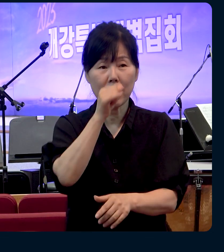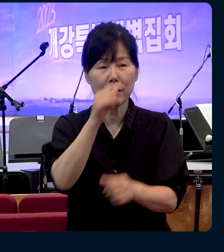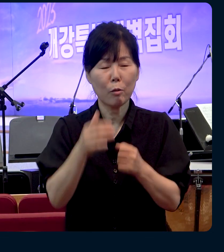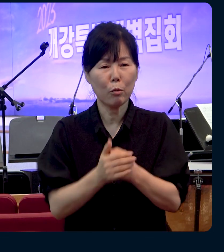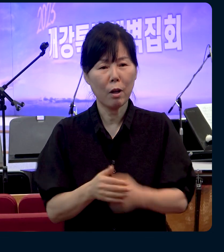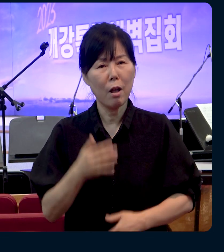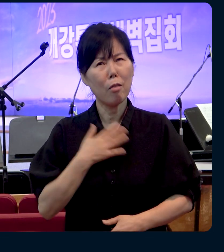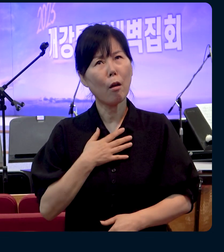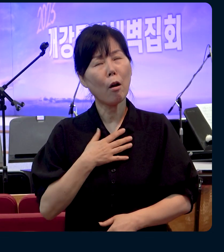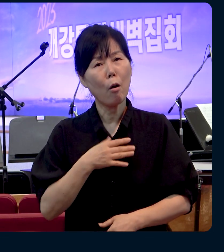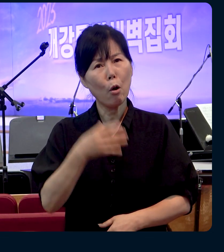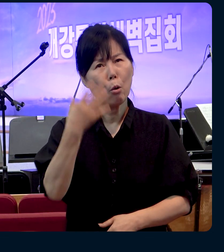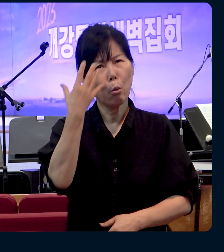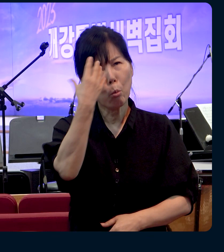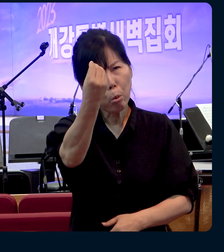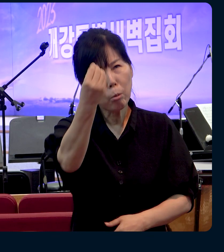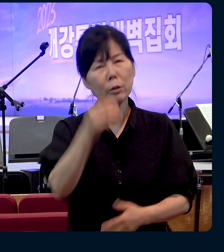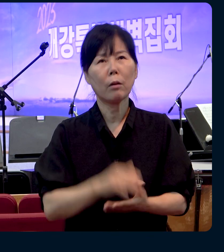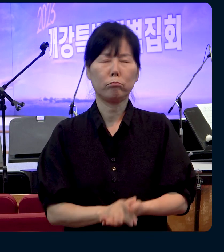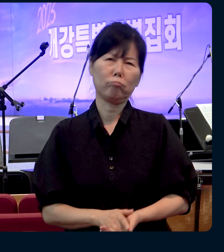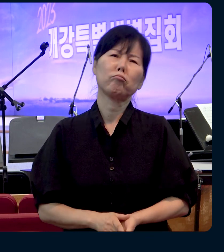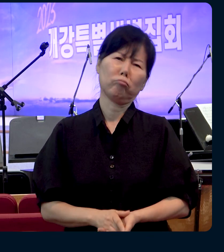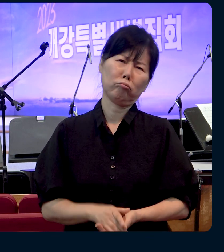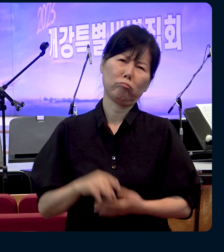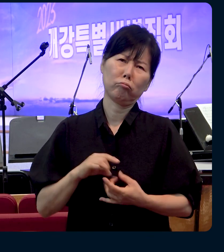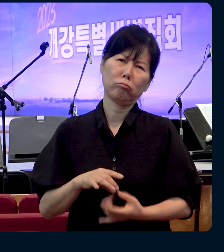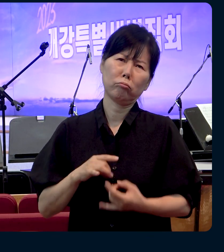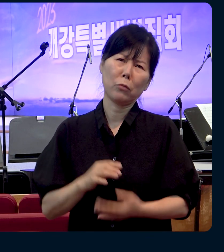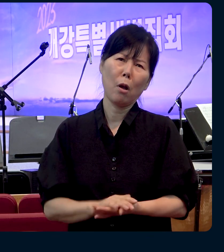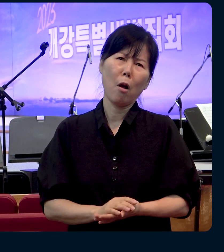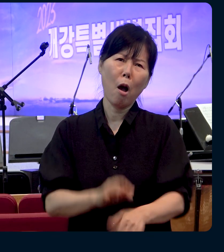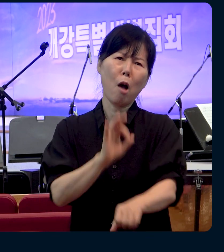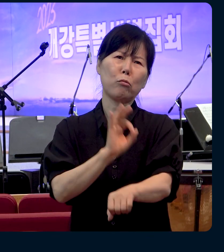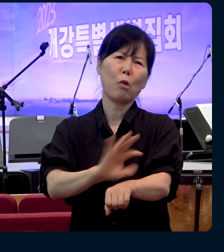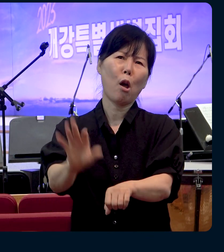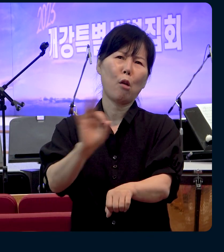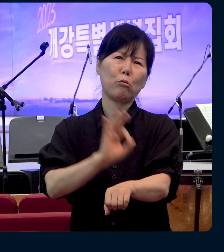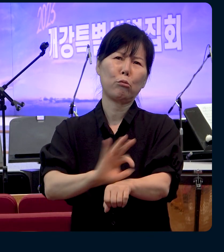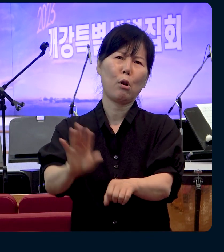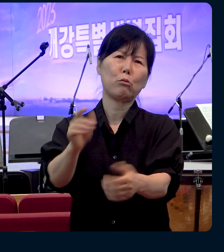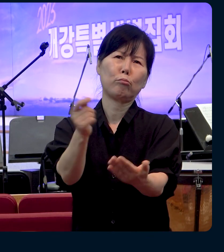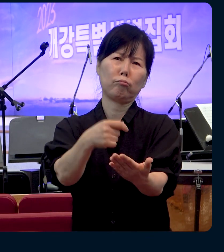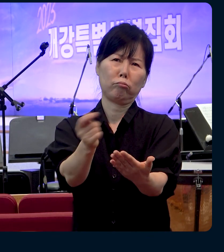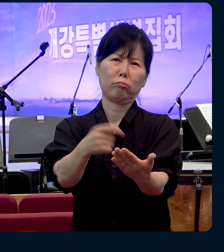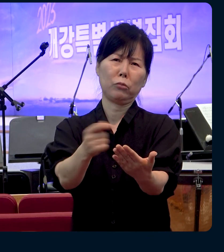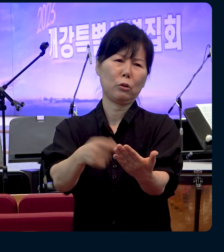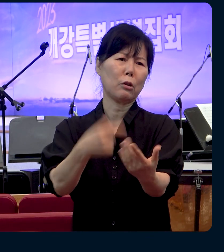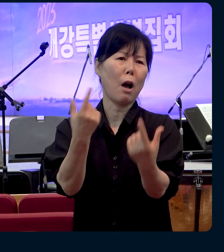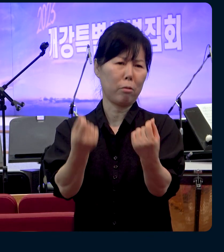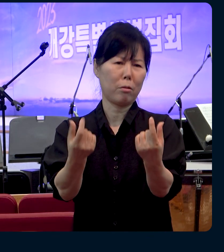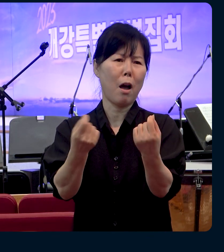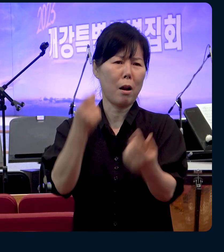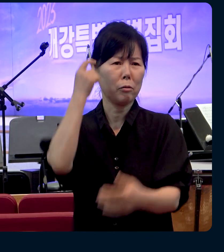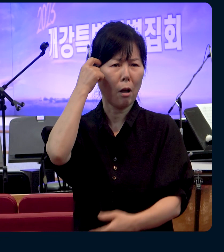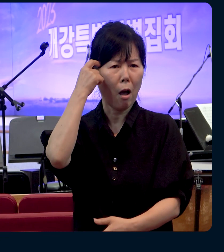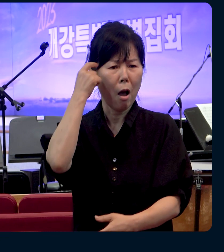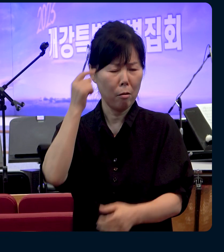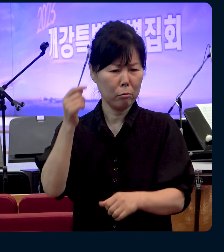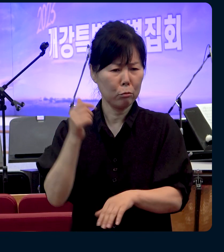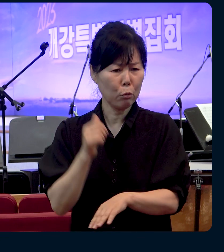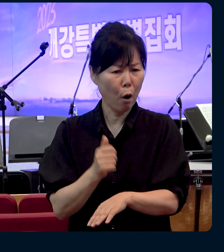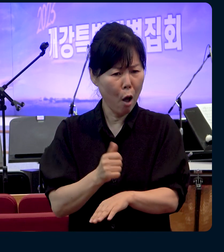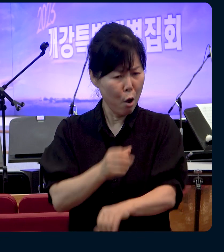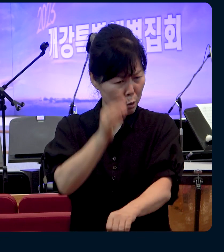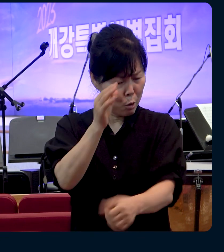진짜 대충 그렸다. 그리고 그 생각이에요. 야, 정말 대가들은 좋겠다. 저렇게 대충 그리고 이렇게 저렇게 비싸게 받아